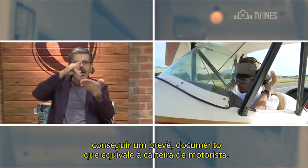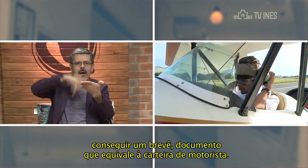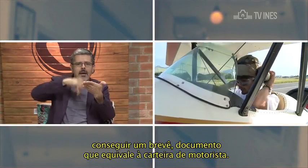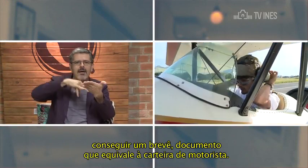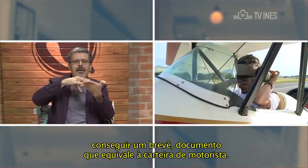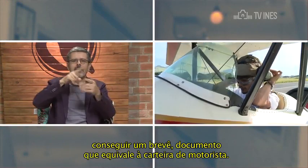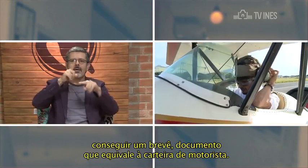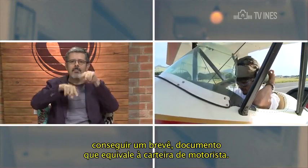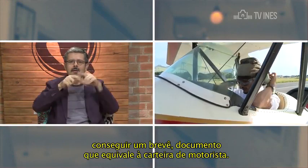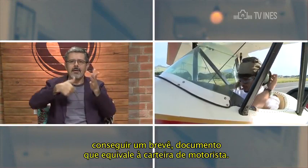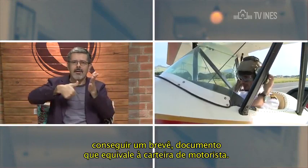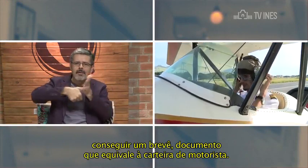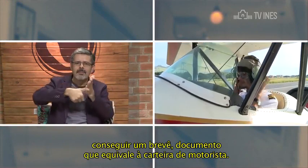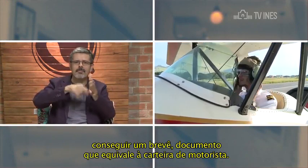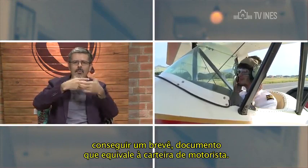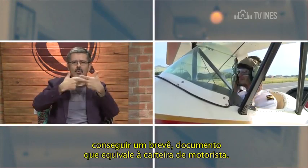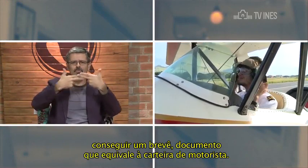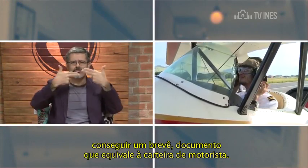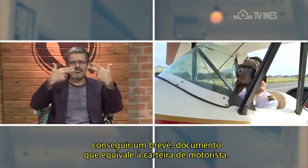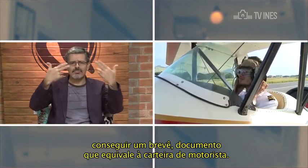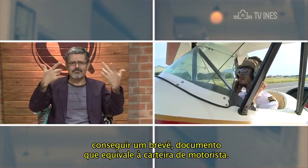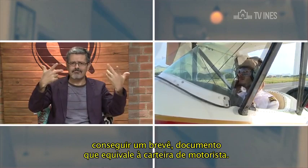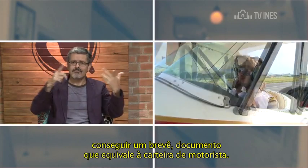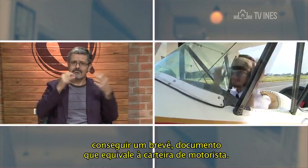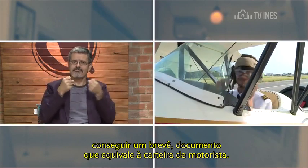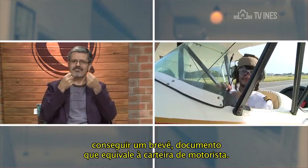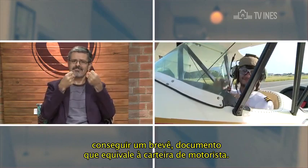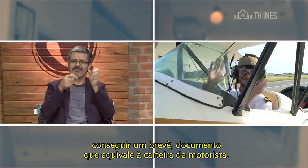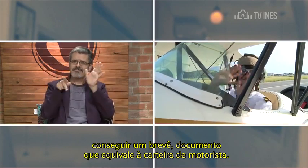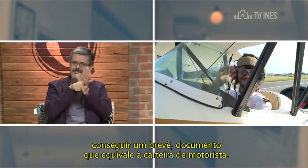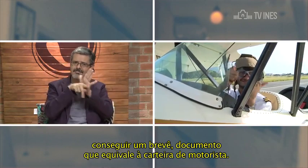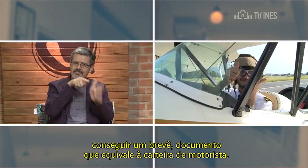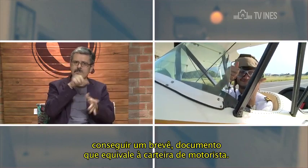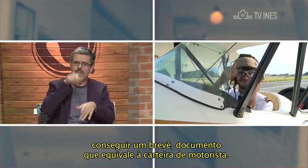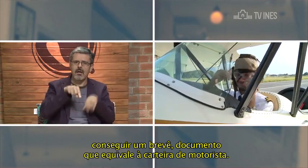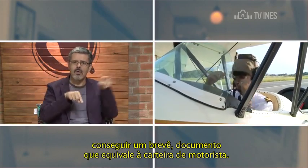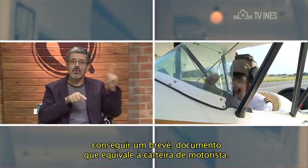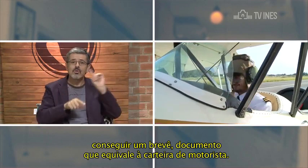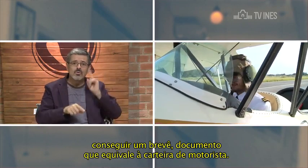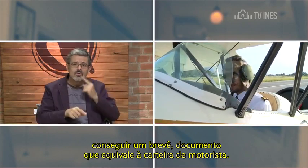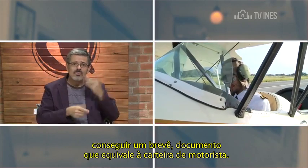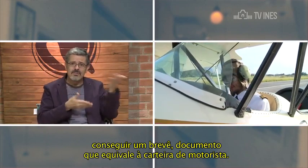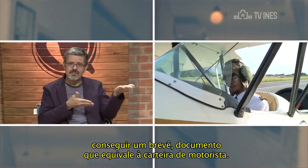prever documento que equivale a carteira de motorista